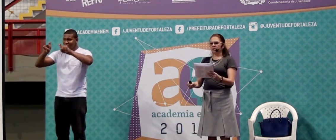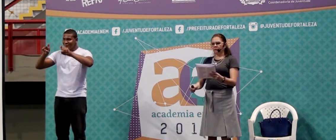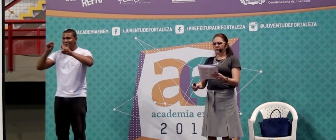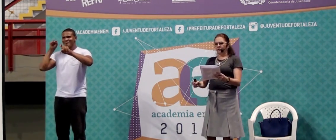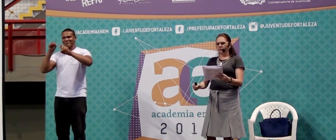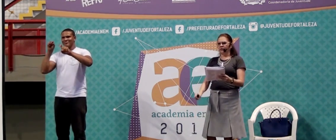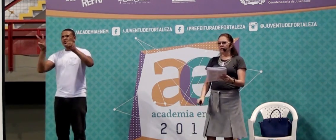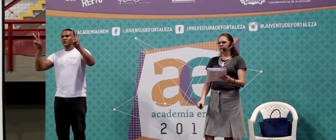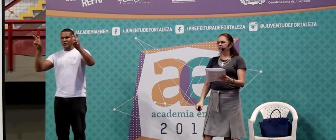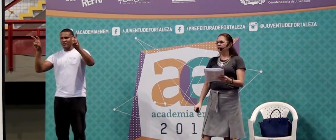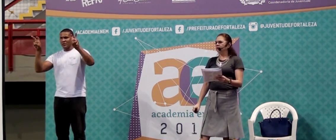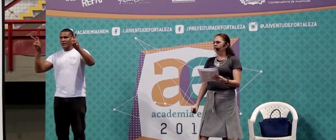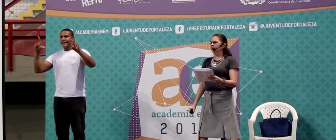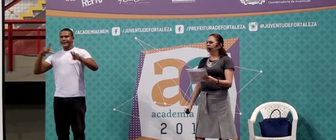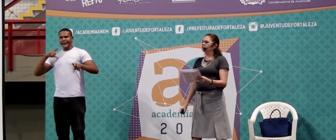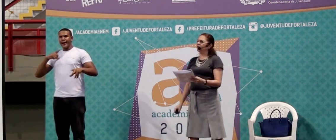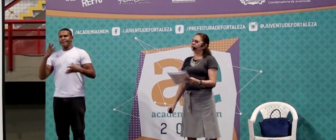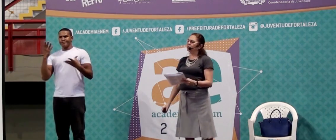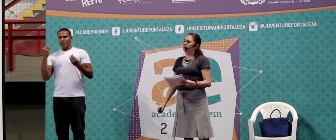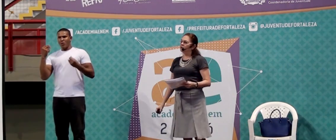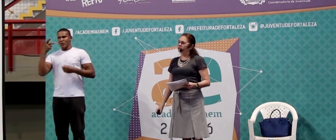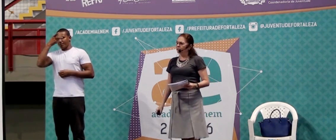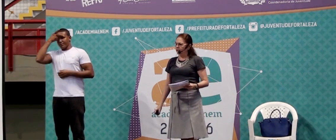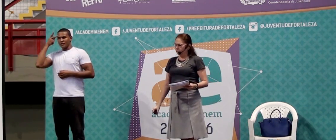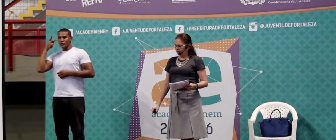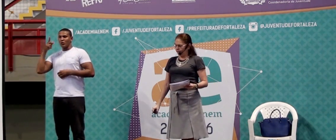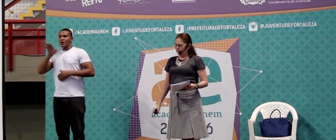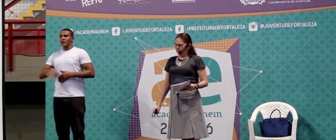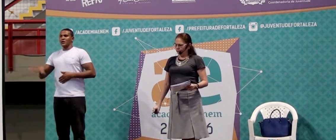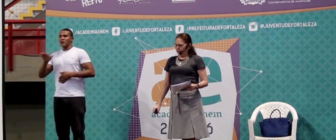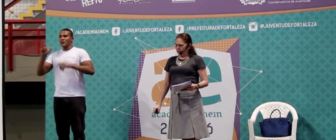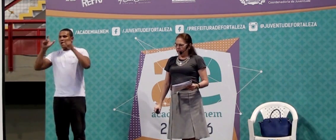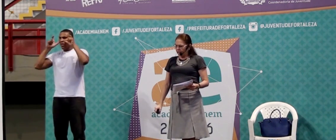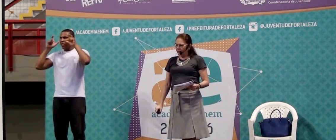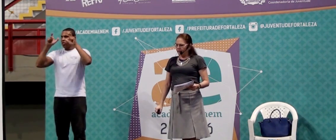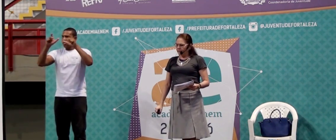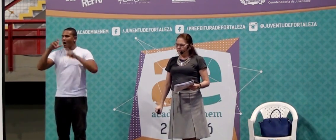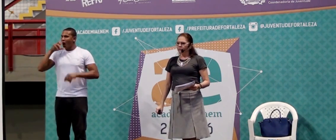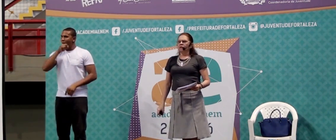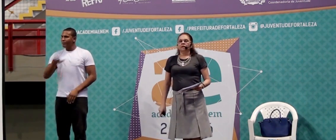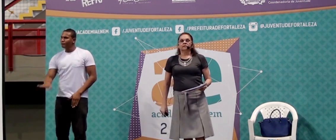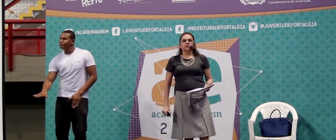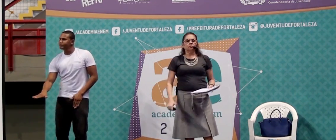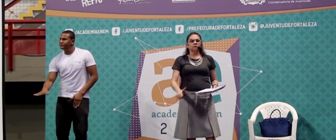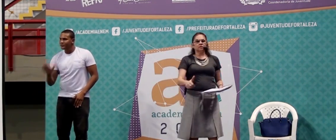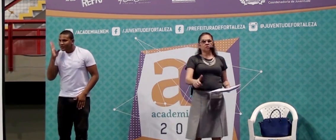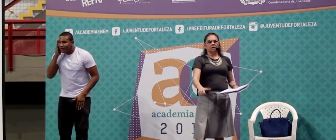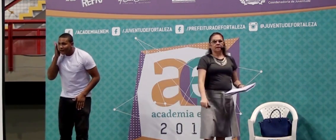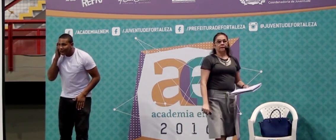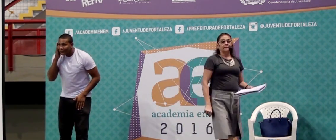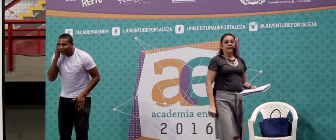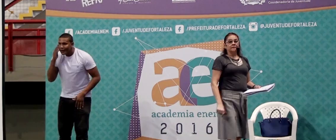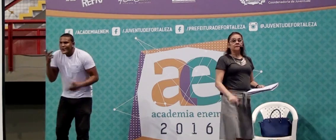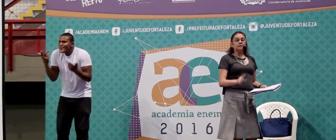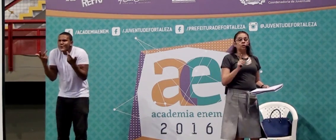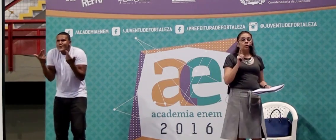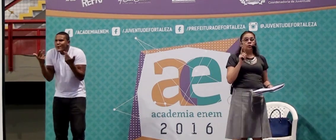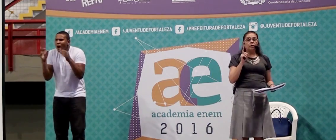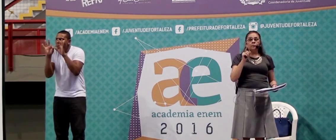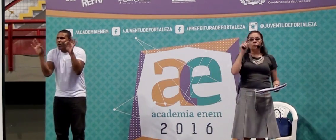crianças estão envolvidas cada vez mais precocemente. Entenderam? Segunda dica: